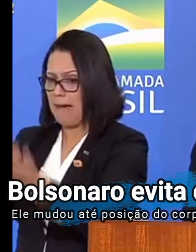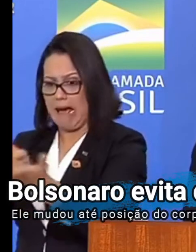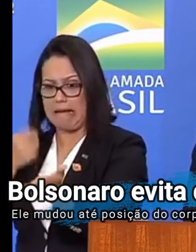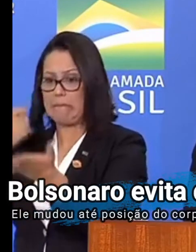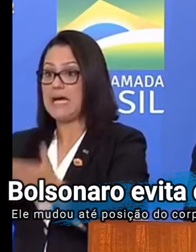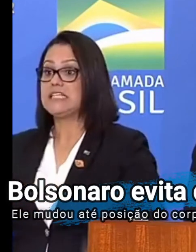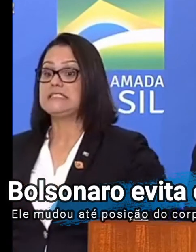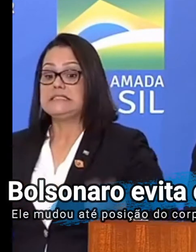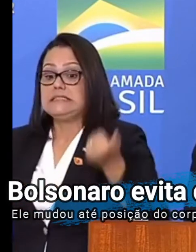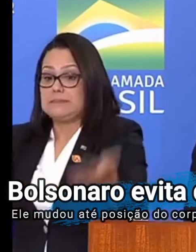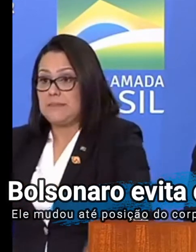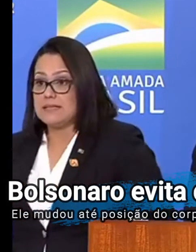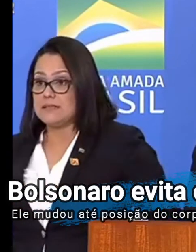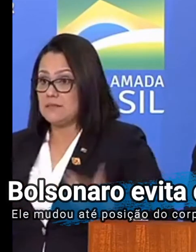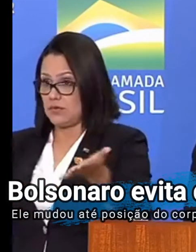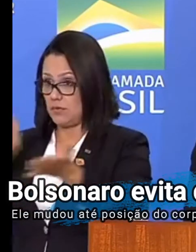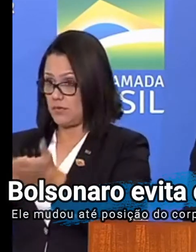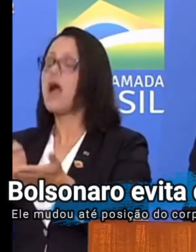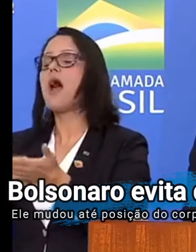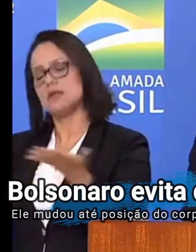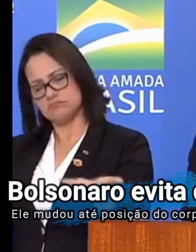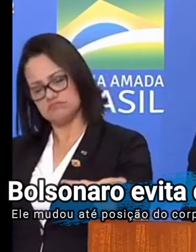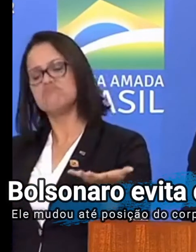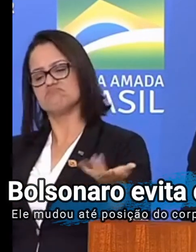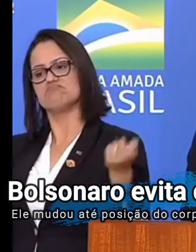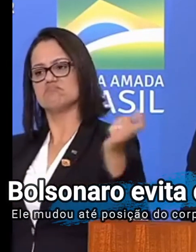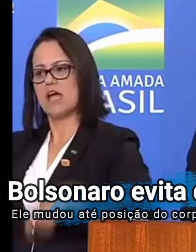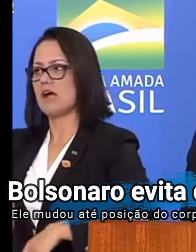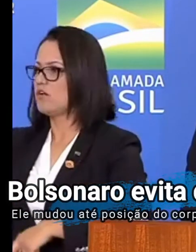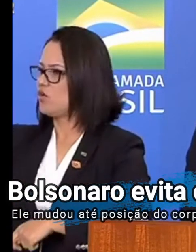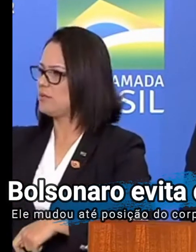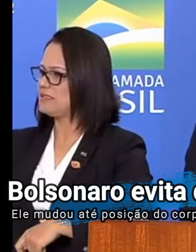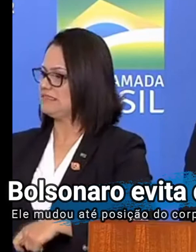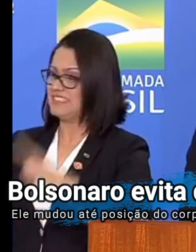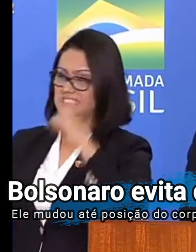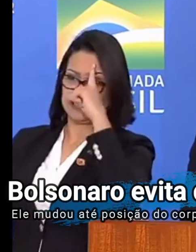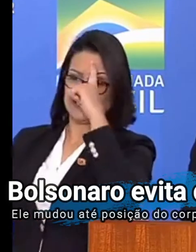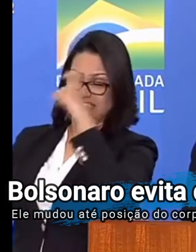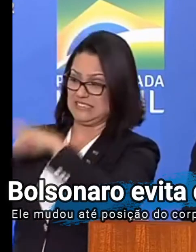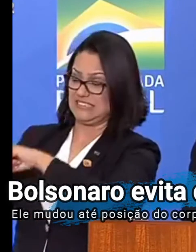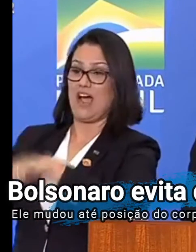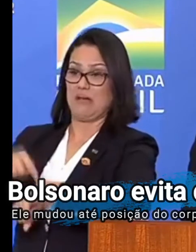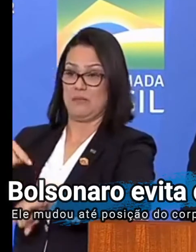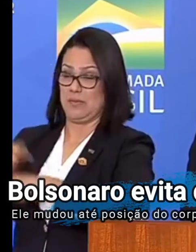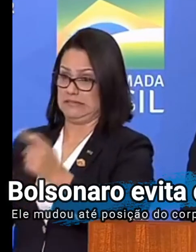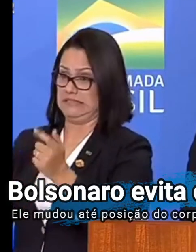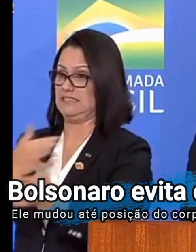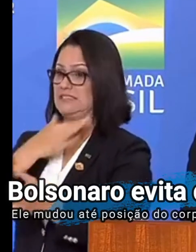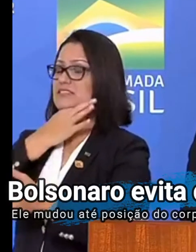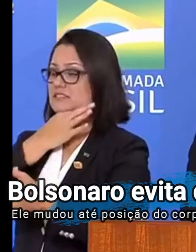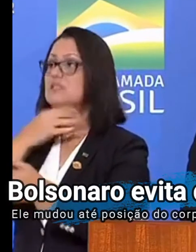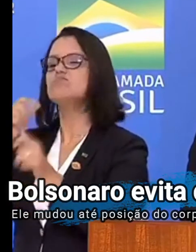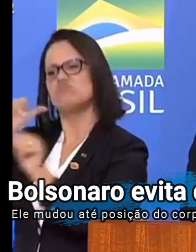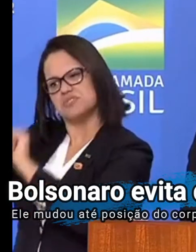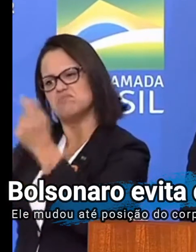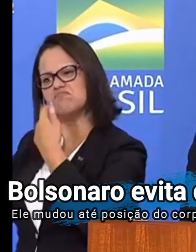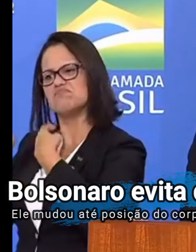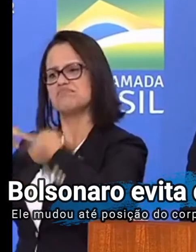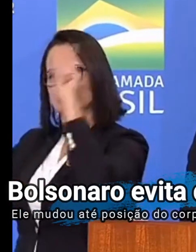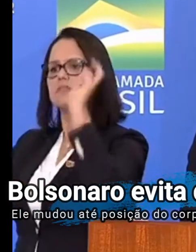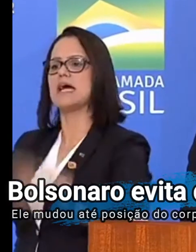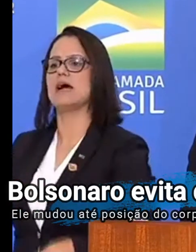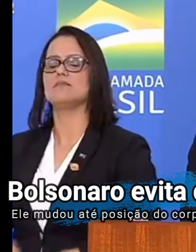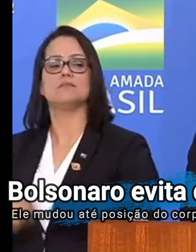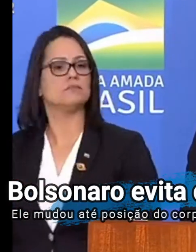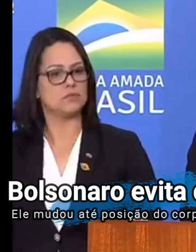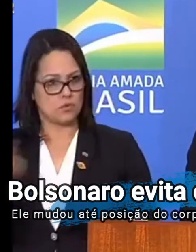daí sim dá para o brasil sair da situação difícil que se enquanto nós acreditamos